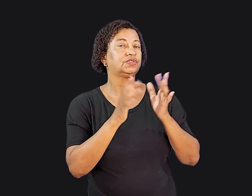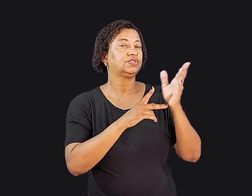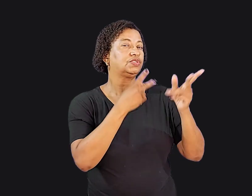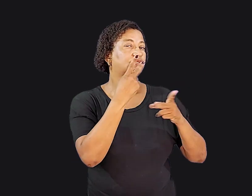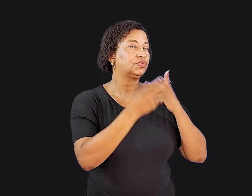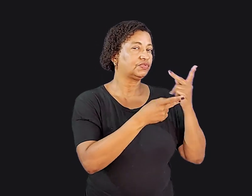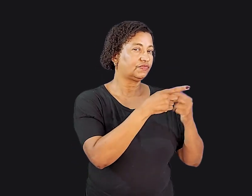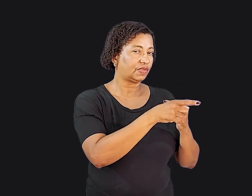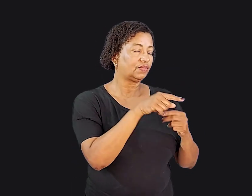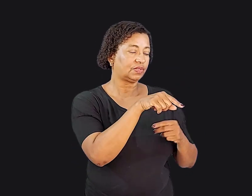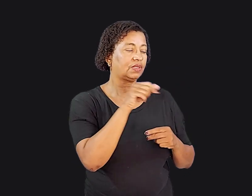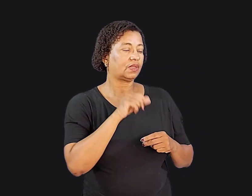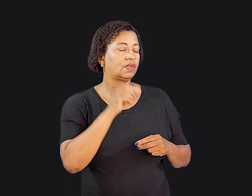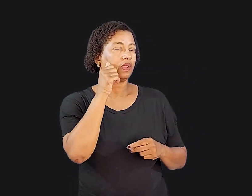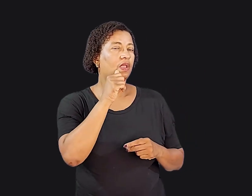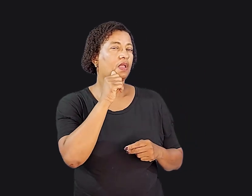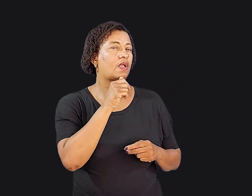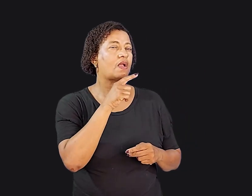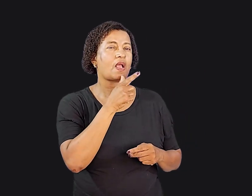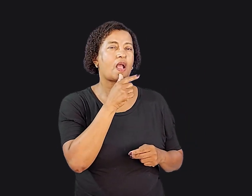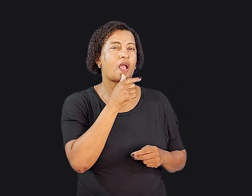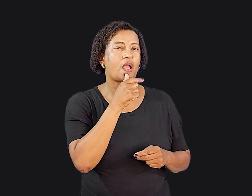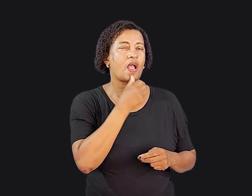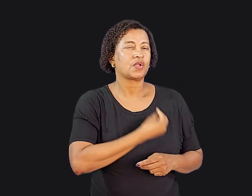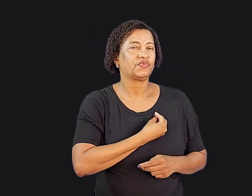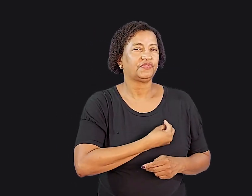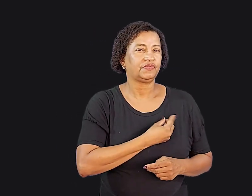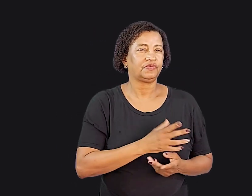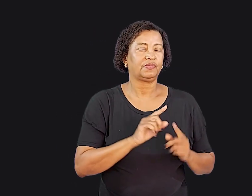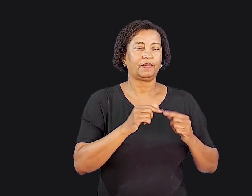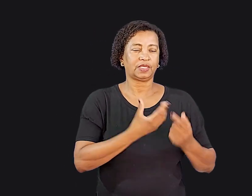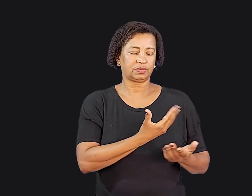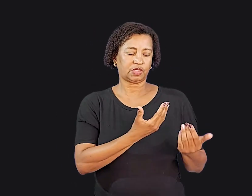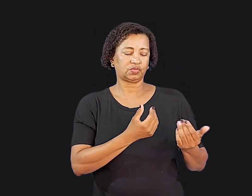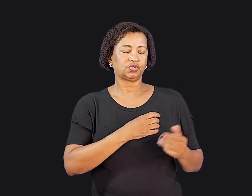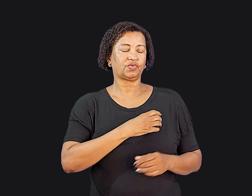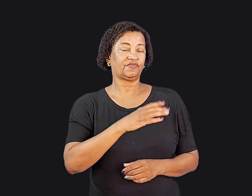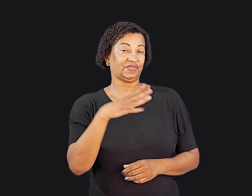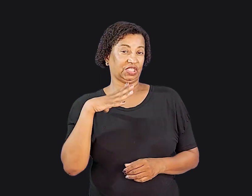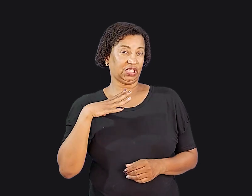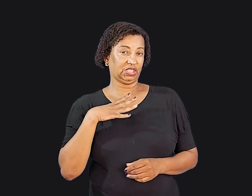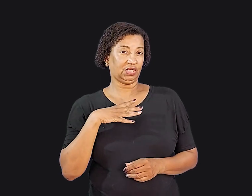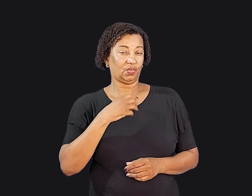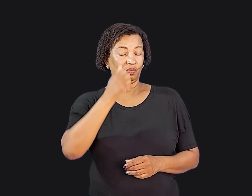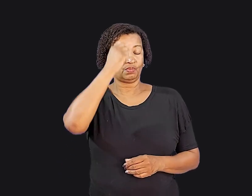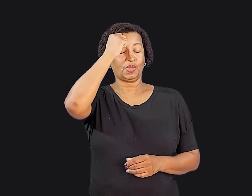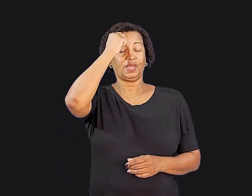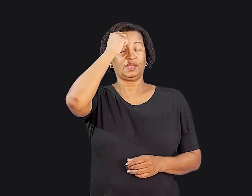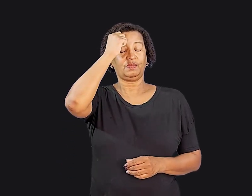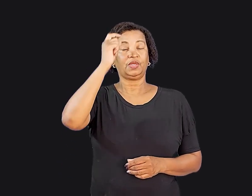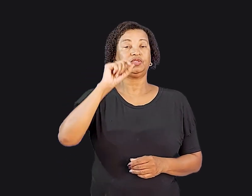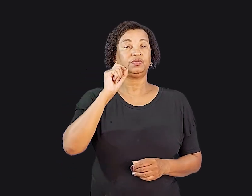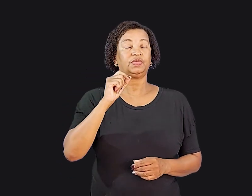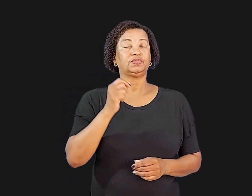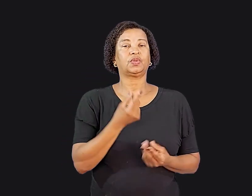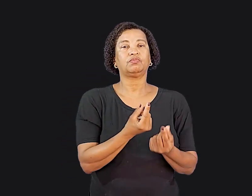que ele era a água viva. Mas para esse jovem rico, arrependimento envolvia dinheiro, porque era isso